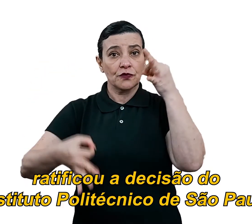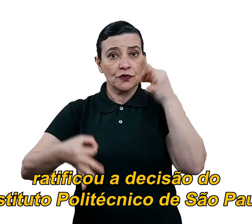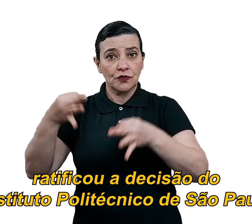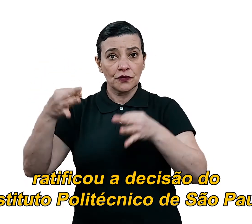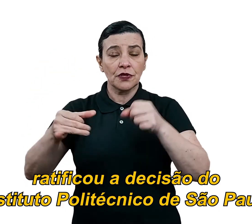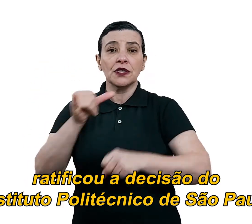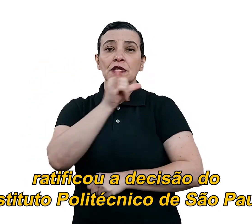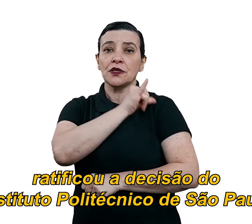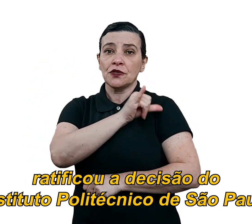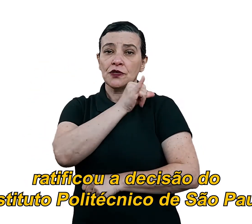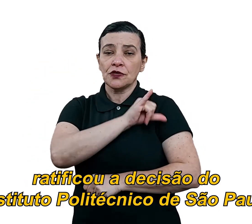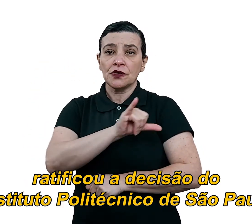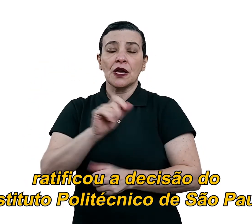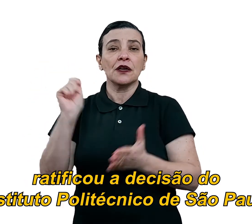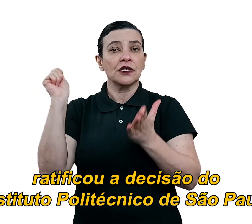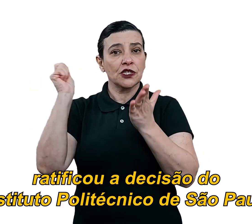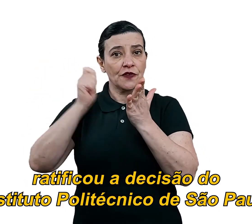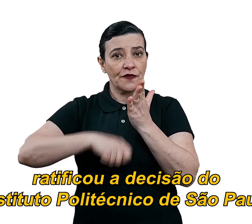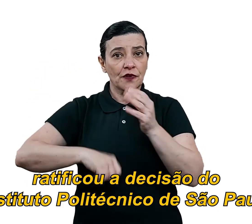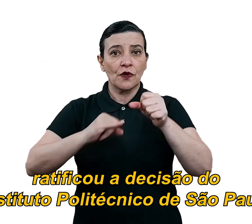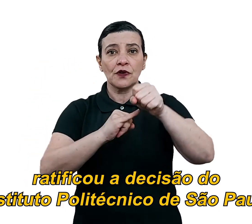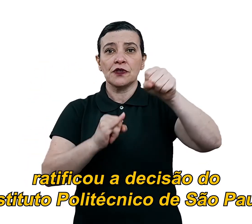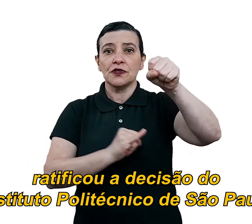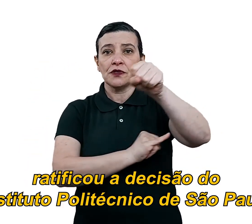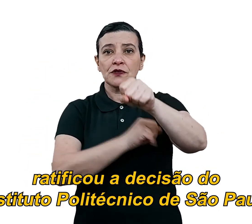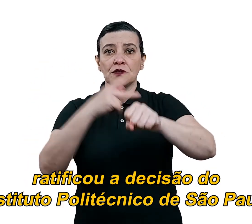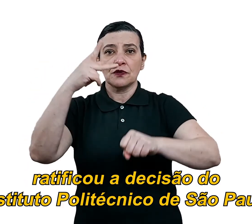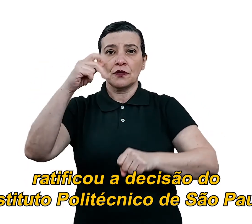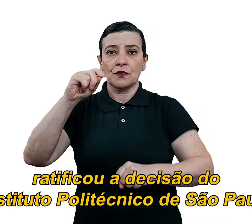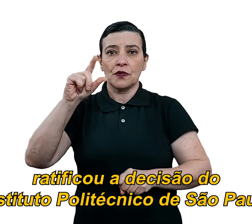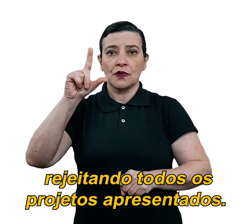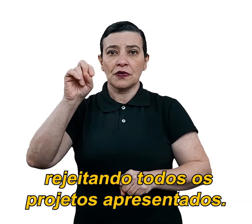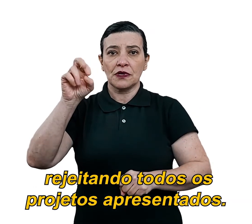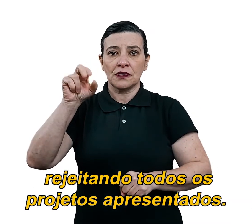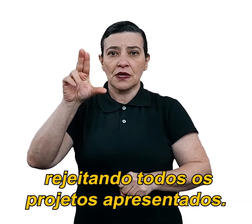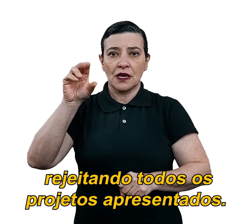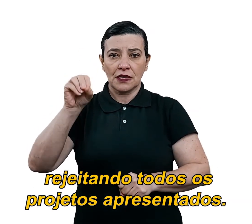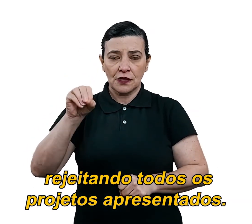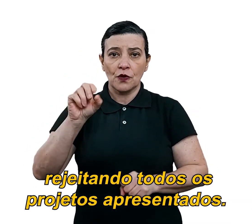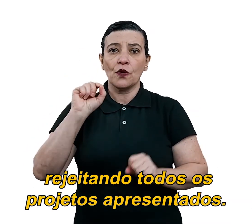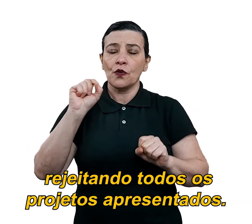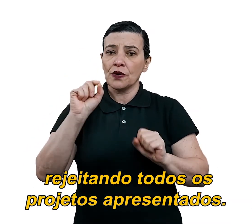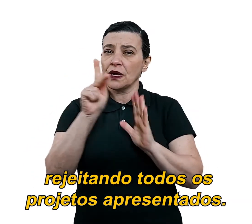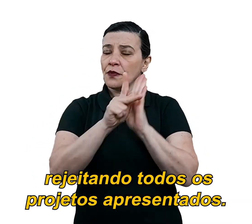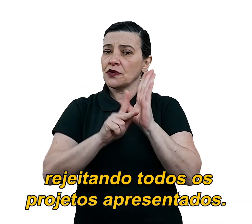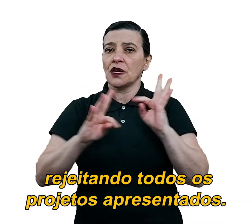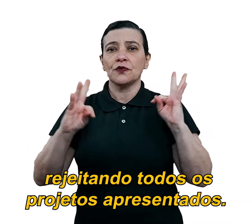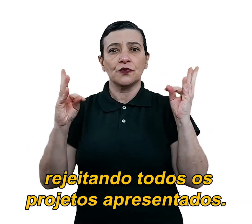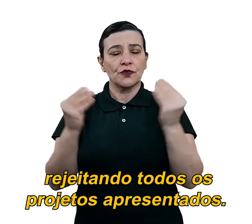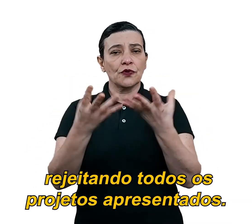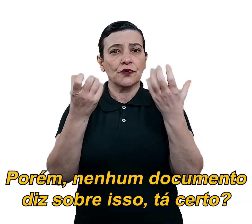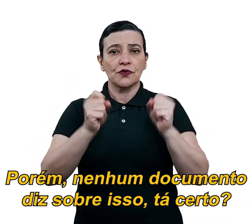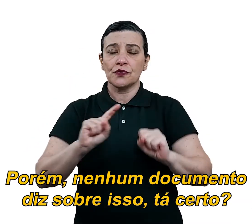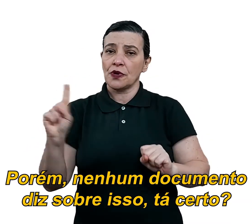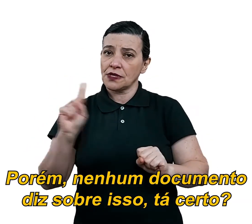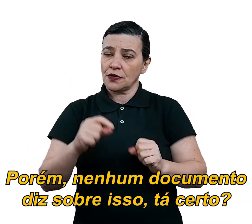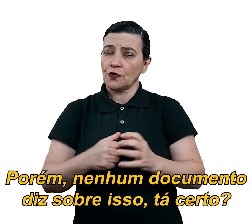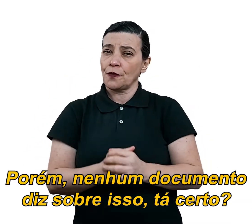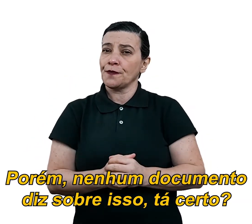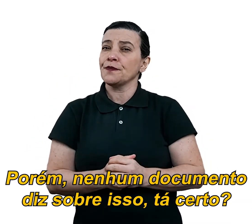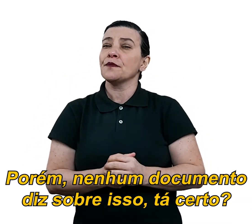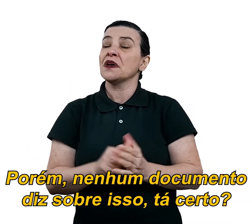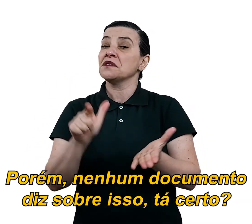Janeiro, ratificou a decisão do Instituto Politécnico de São Paulo, rejeitando todos os projetos apresentados.